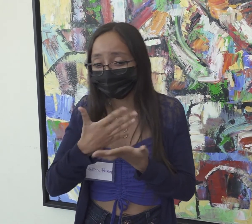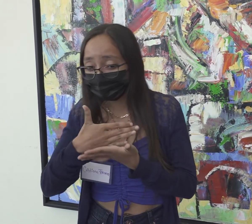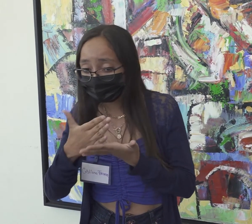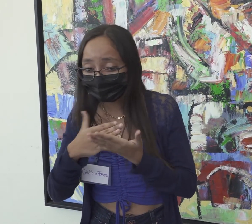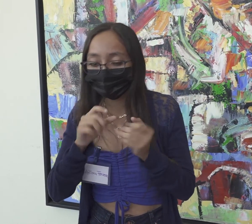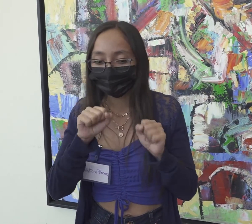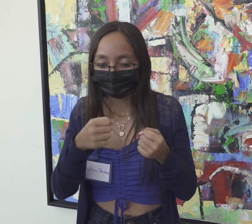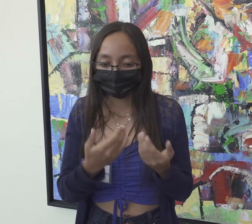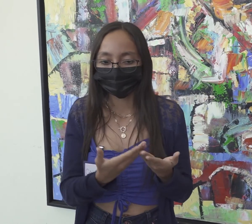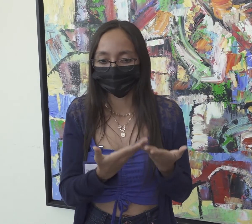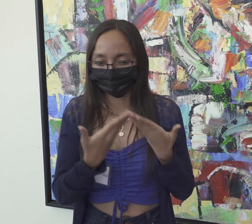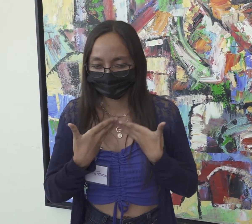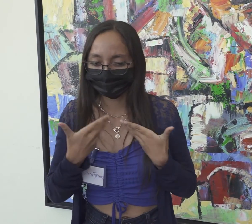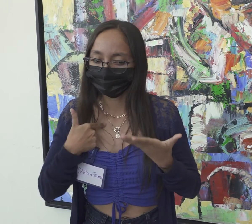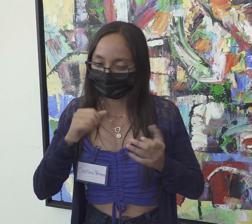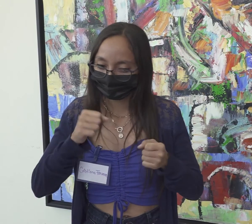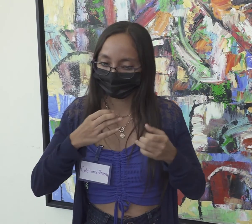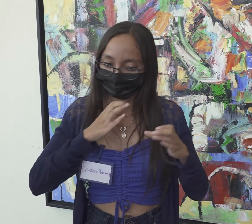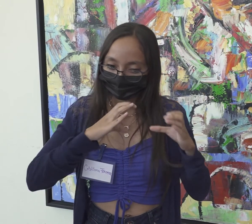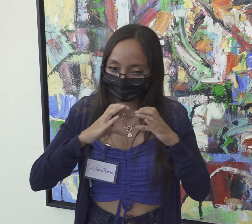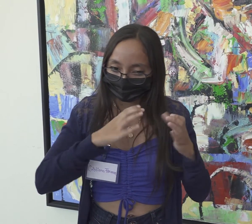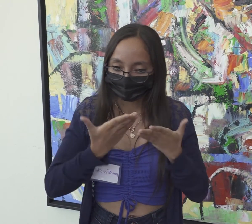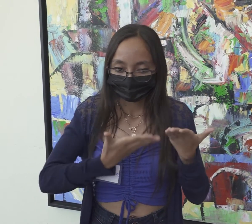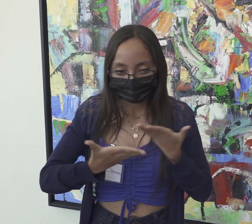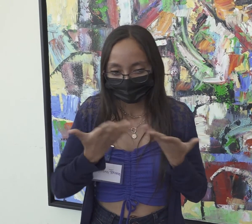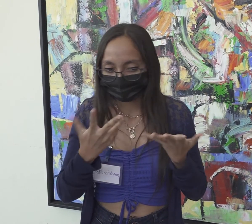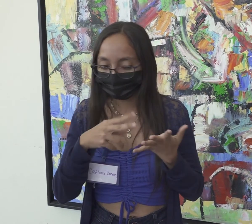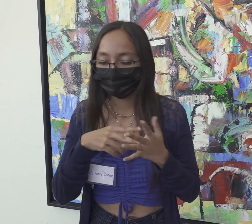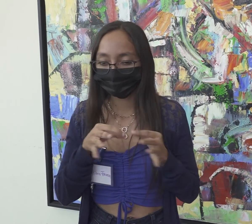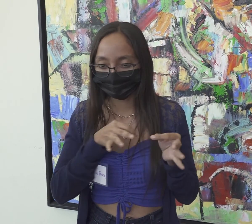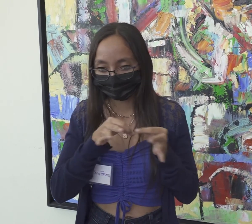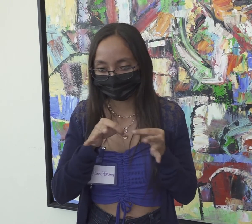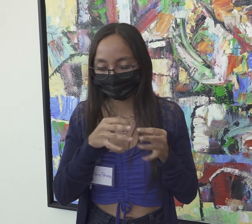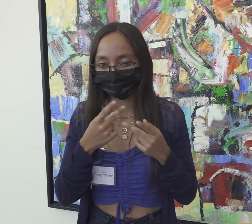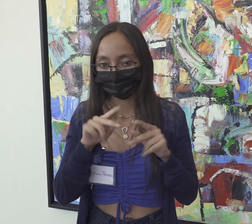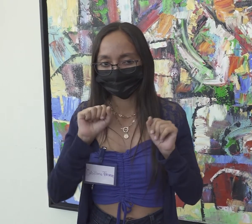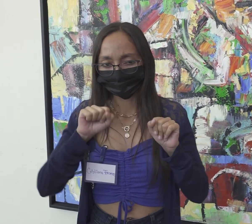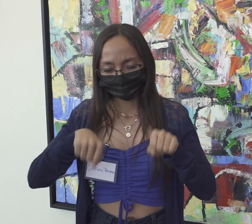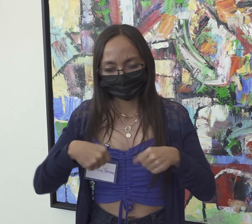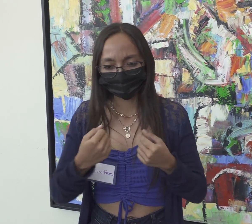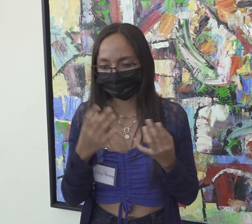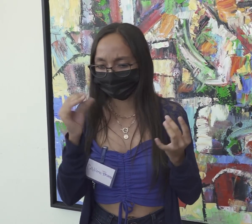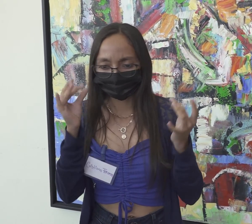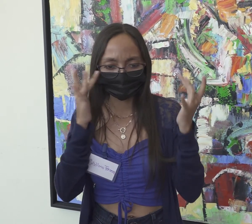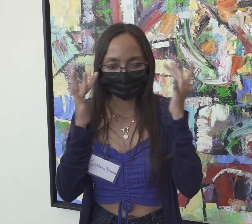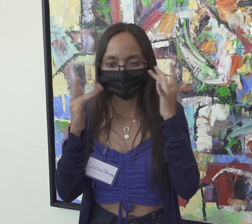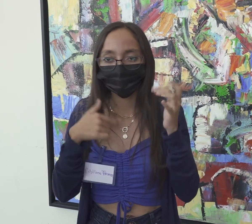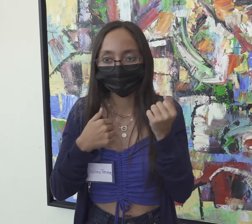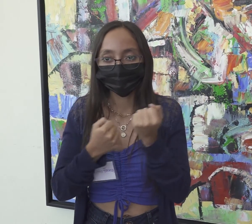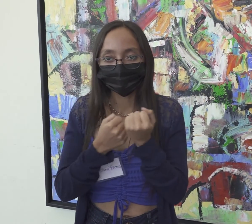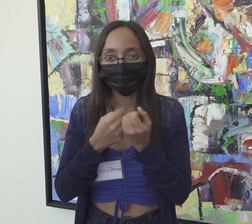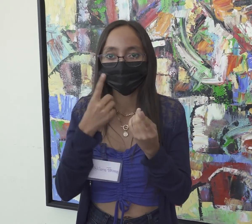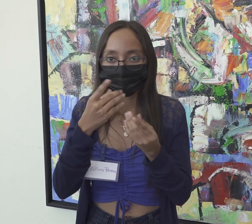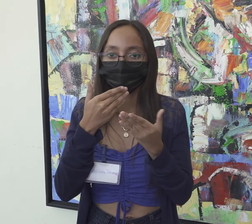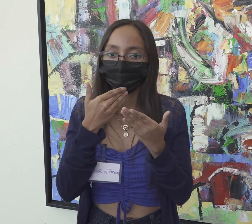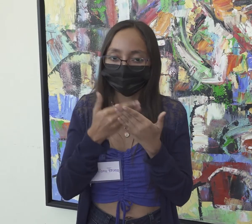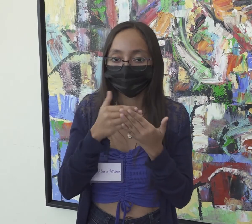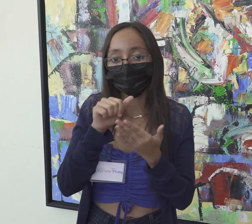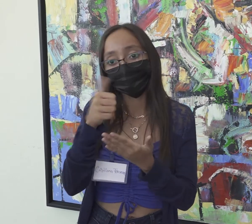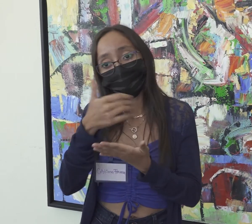tema de solución. Entonces empezamos a comunicarnos con los docentes y me empezaron a explicar. Y decían pues que no tenían un poco